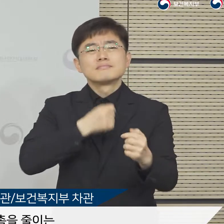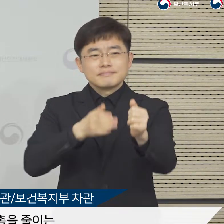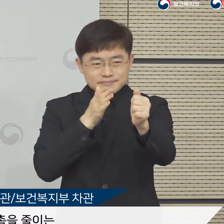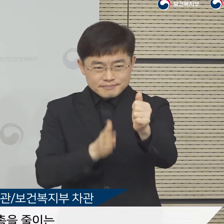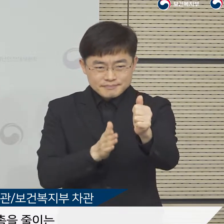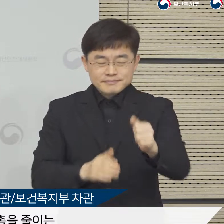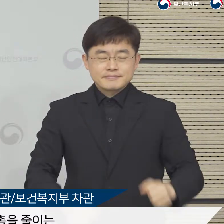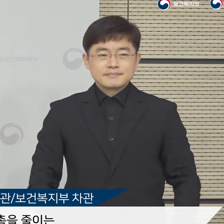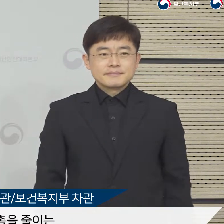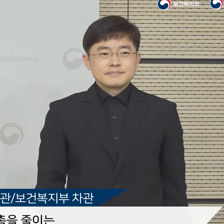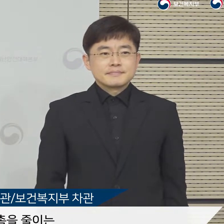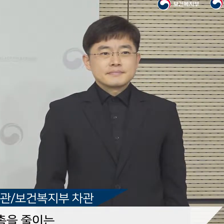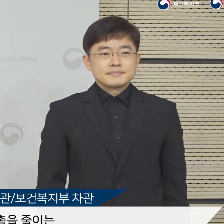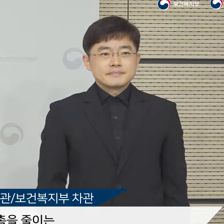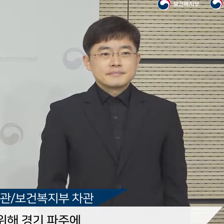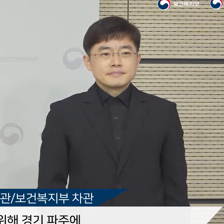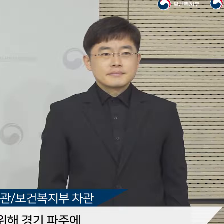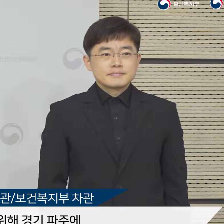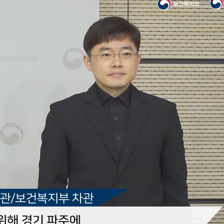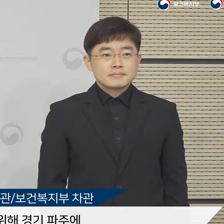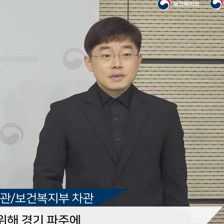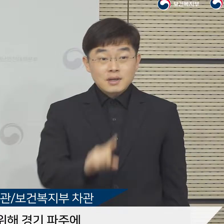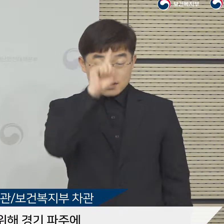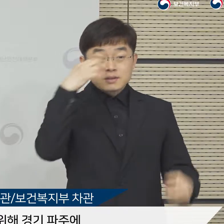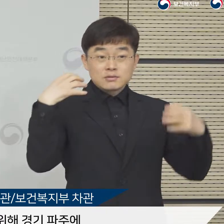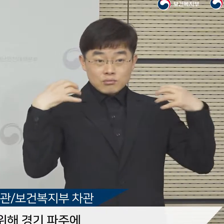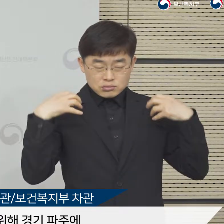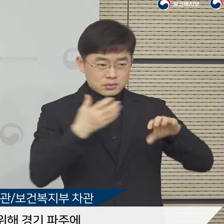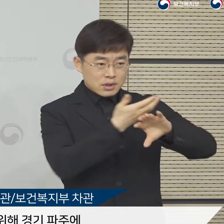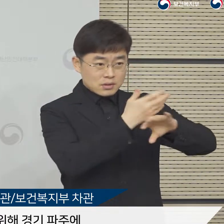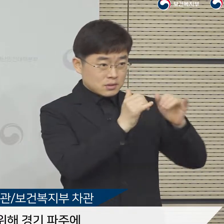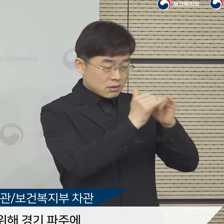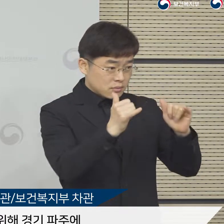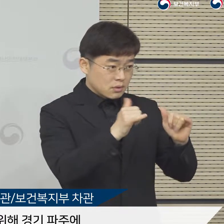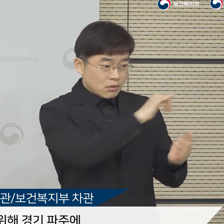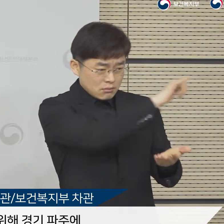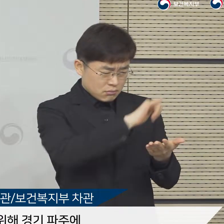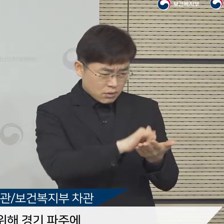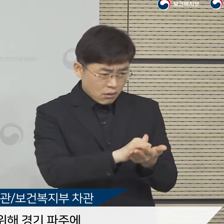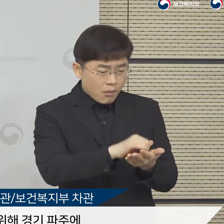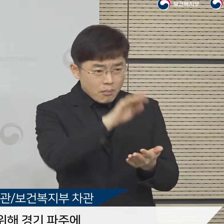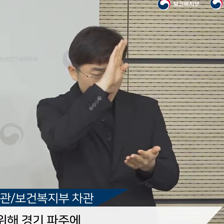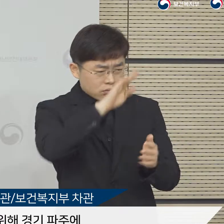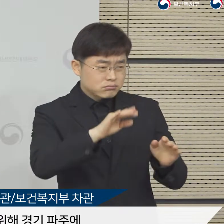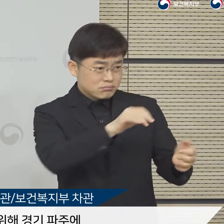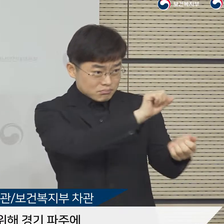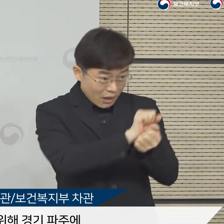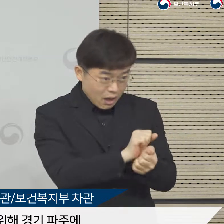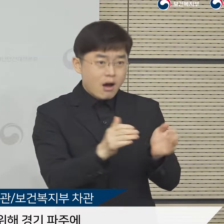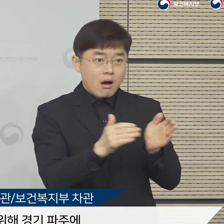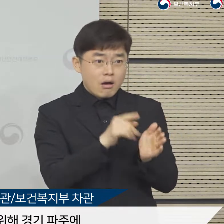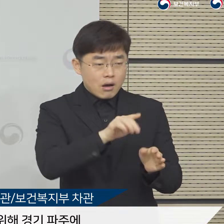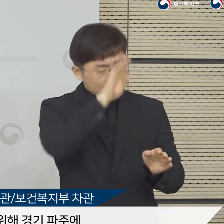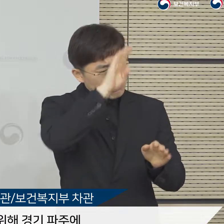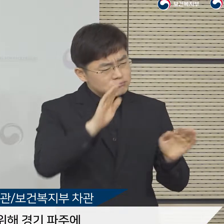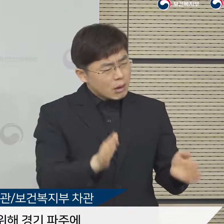힘써주시기 바랍니다. 한편 정부는 외국인 경증 환자들의 치료를 위해 경기